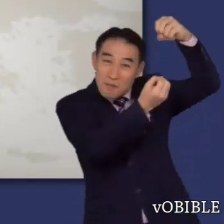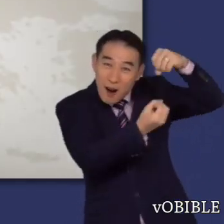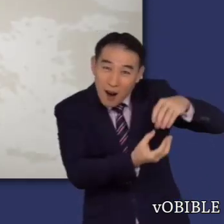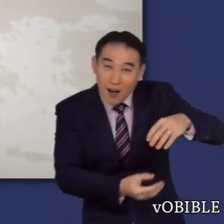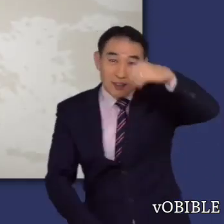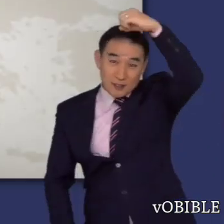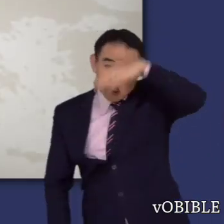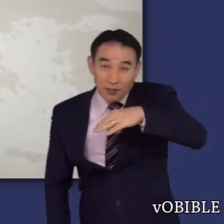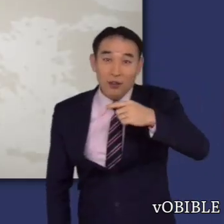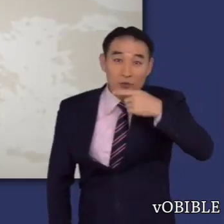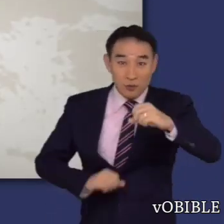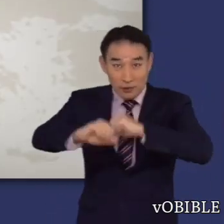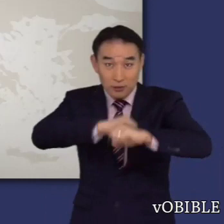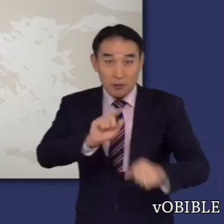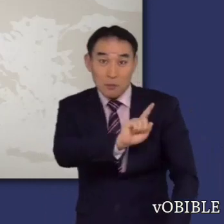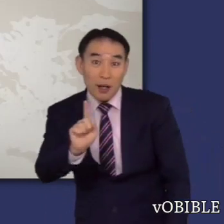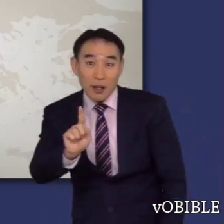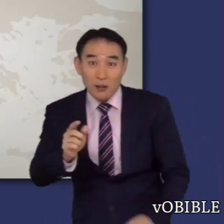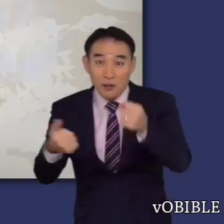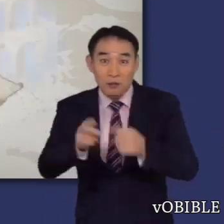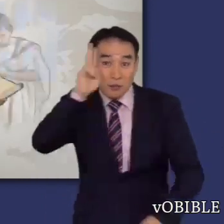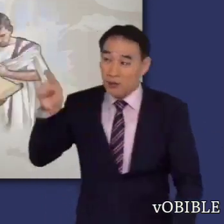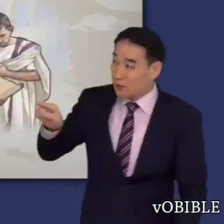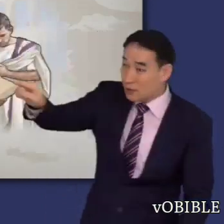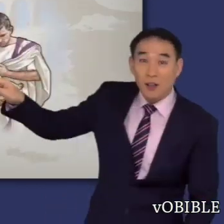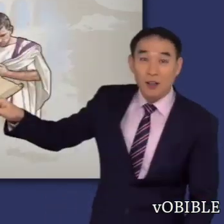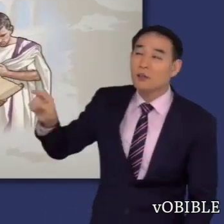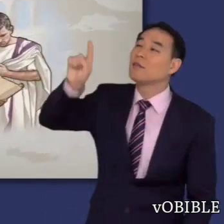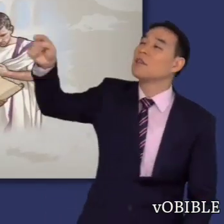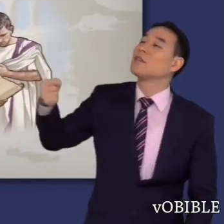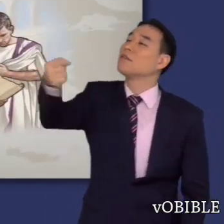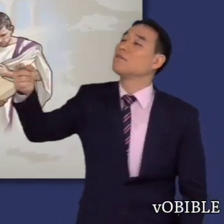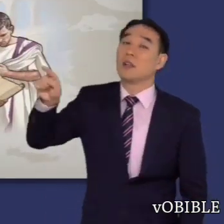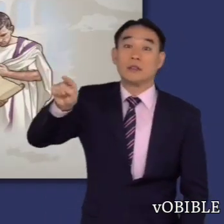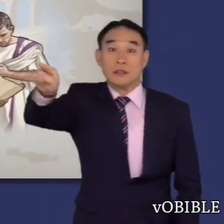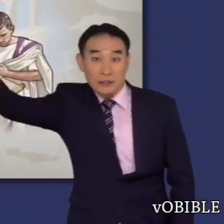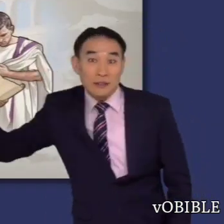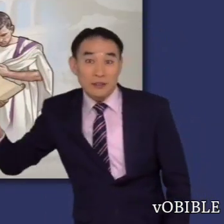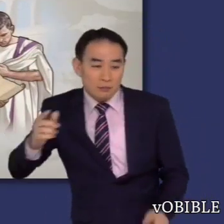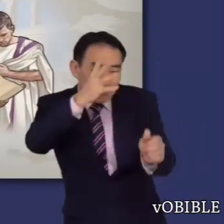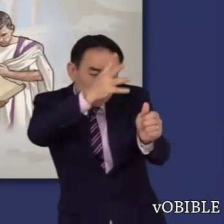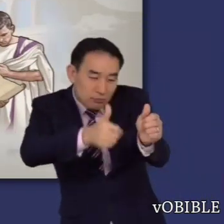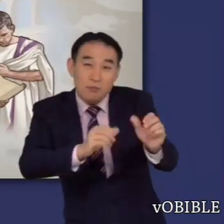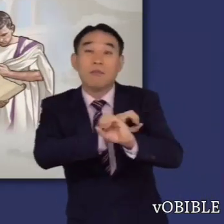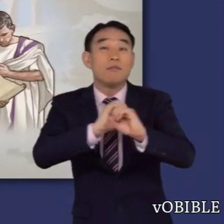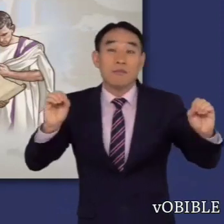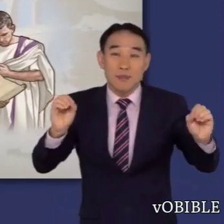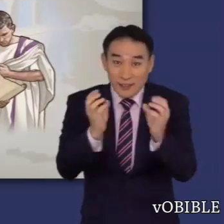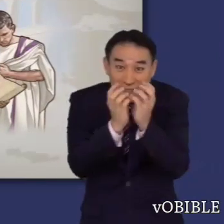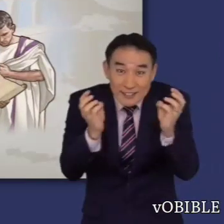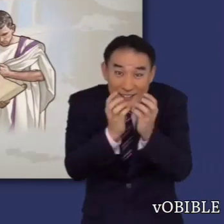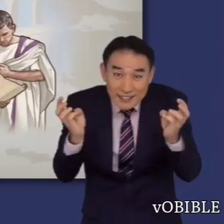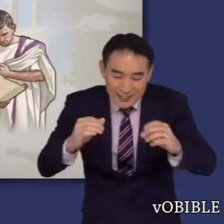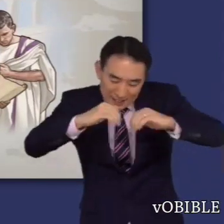音的写作对象看来主要是罗马人。马可特别对某些犹太习俗和词语的用法加以